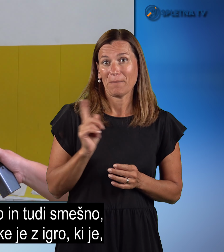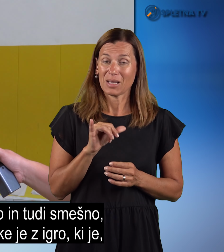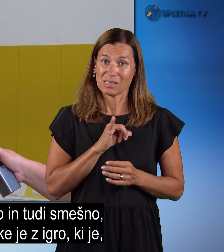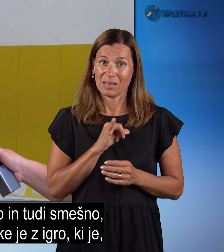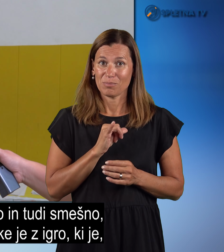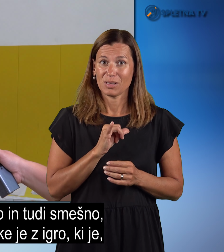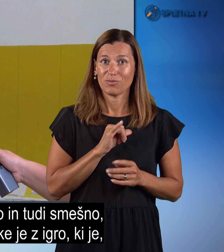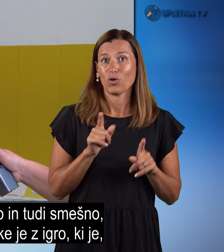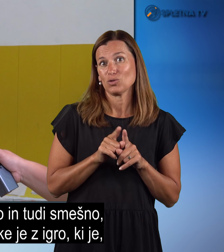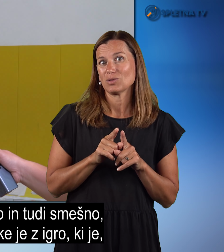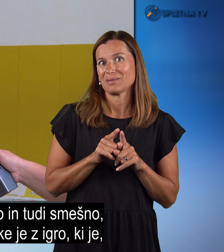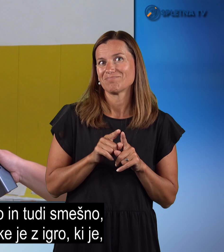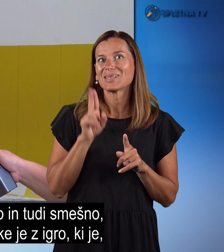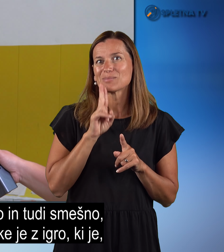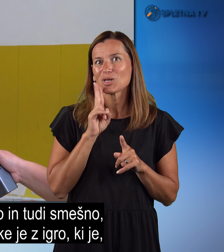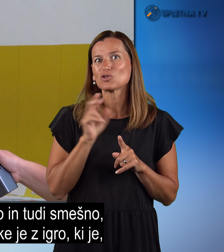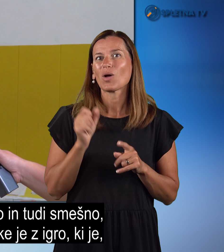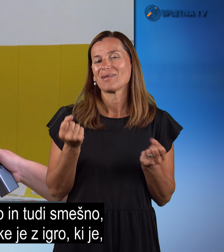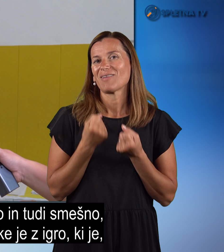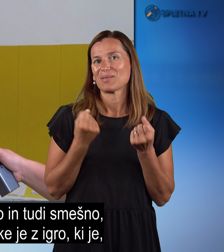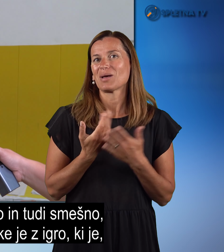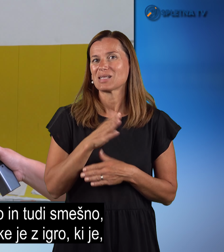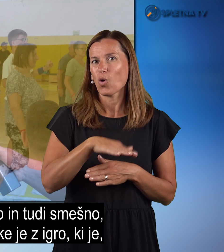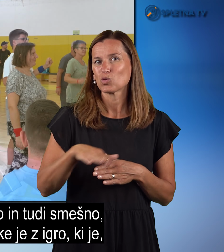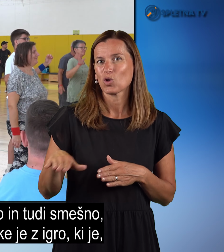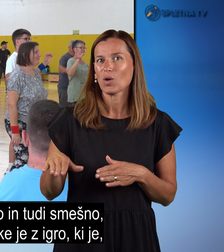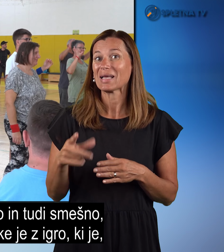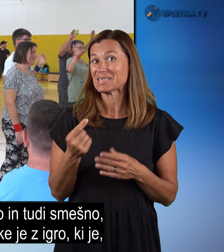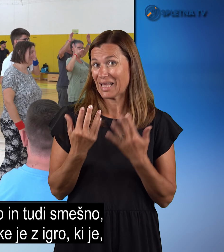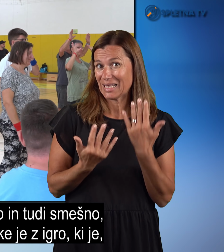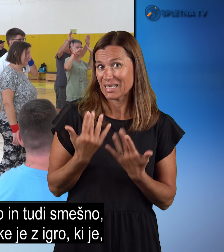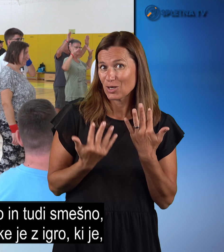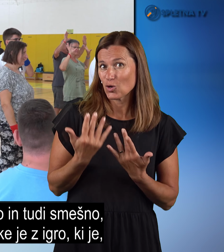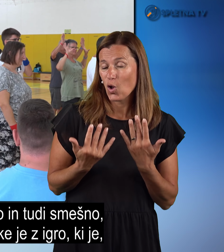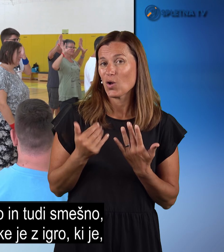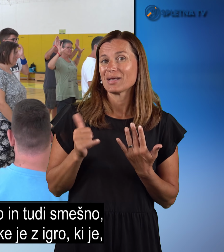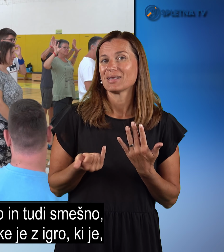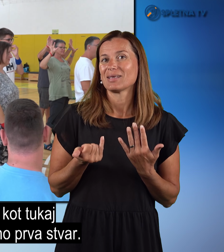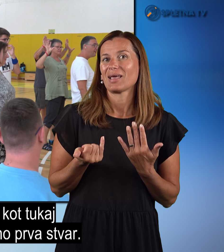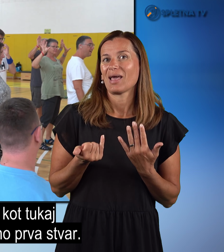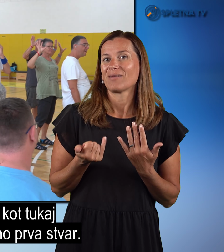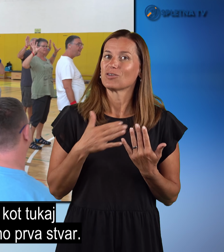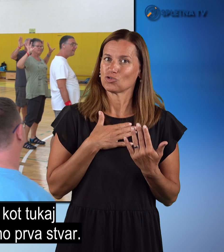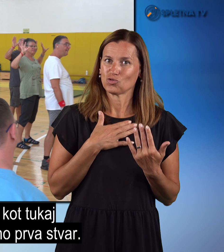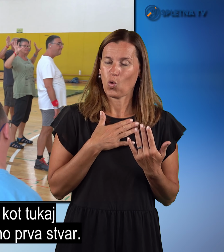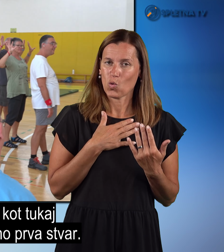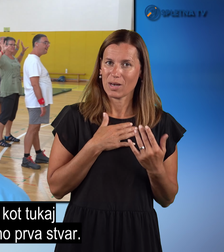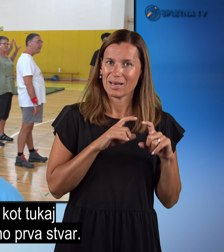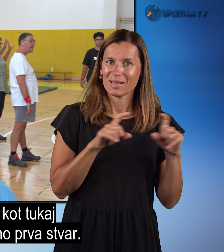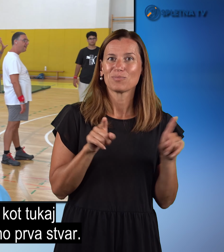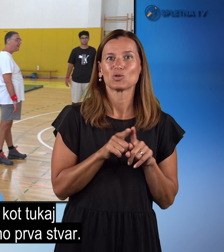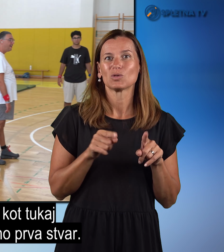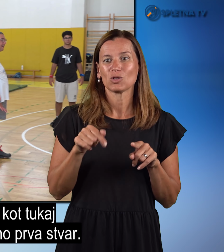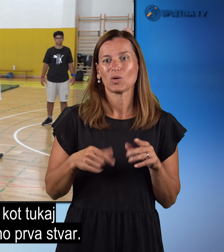Im je pa zanimivo in tudi smešno, ker vadba za otroke je za igro, ki je tako v